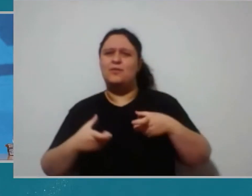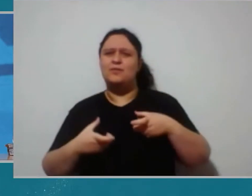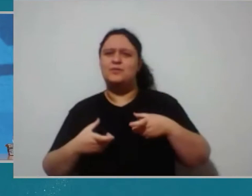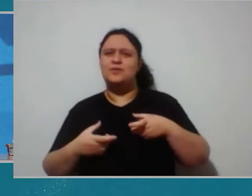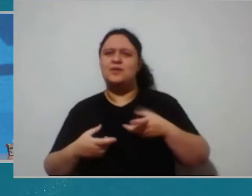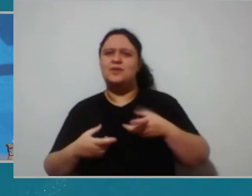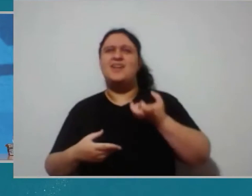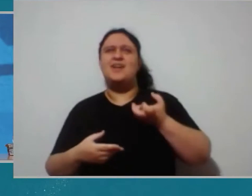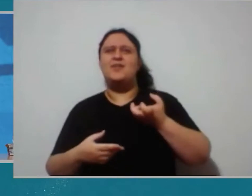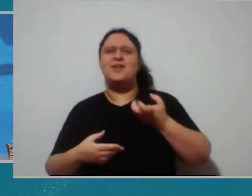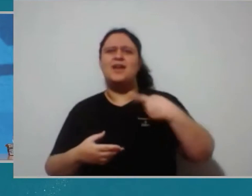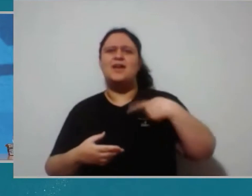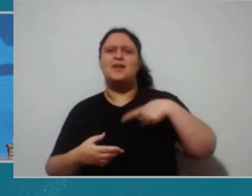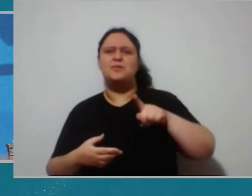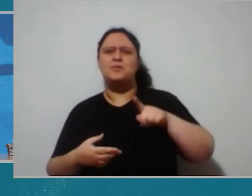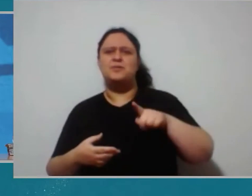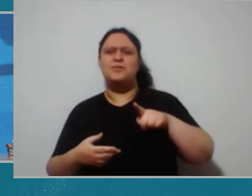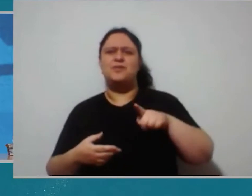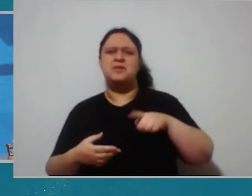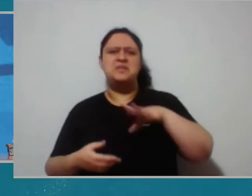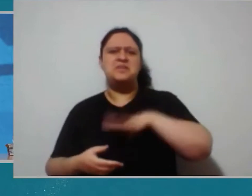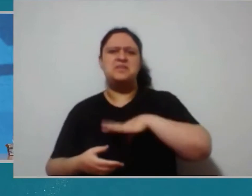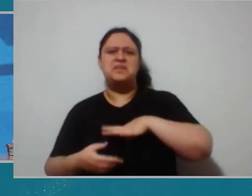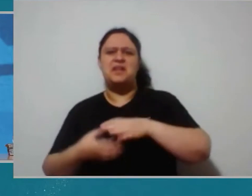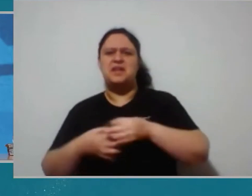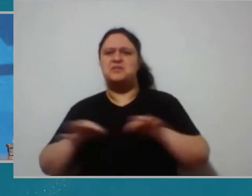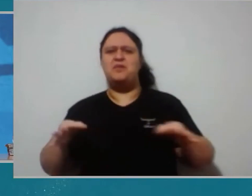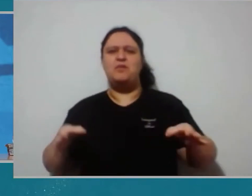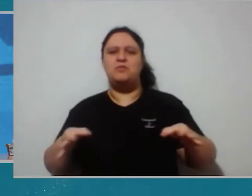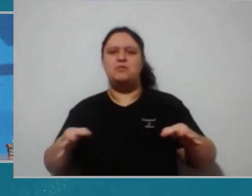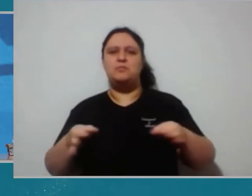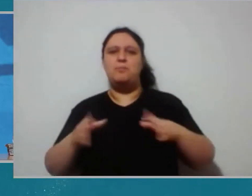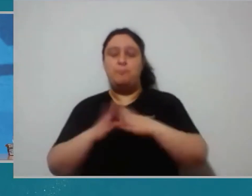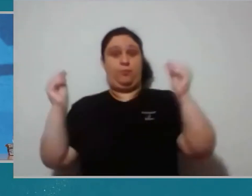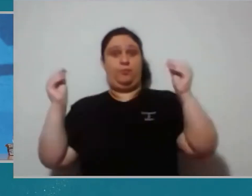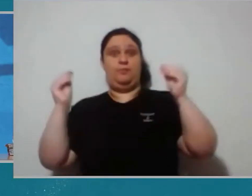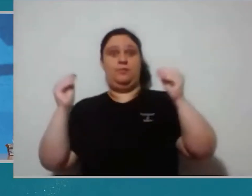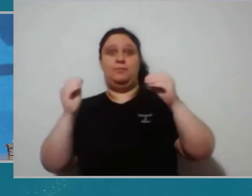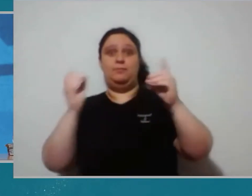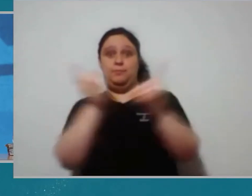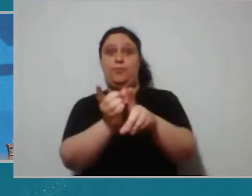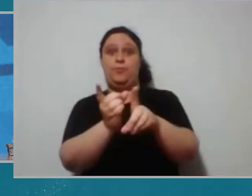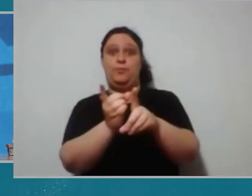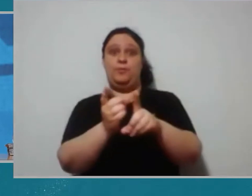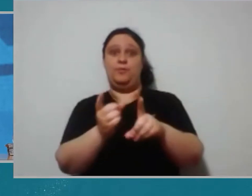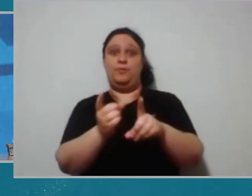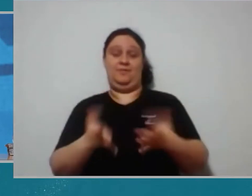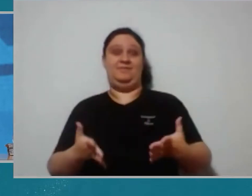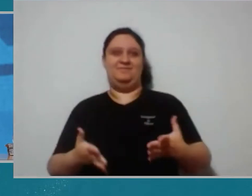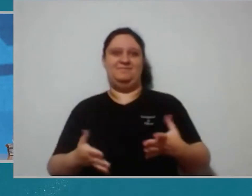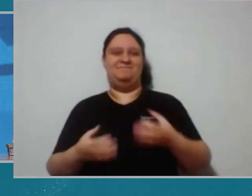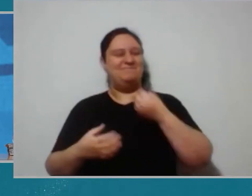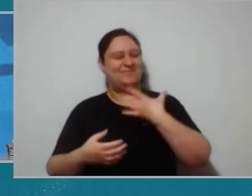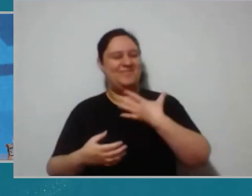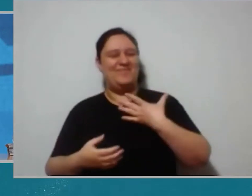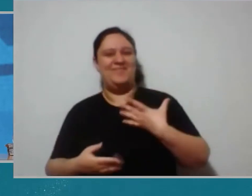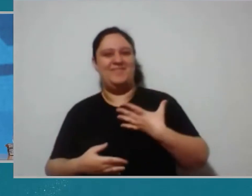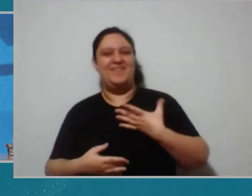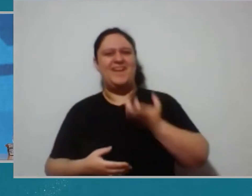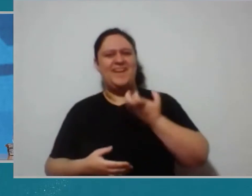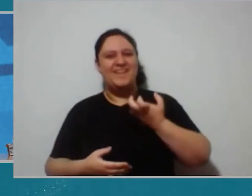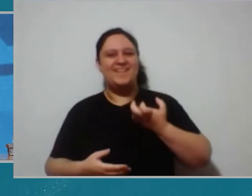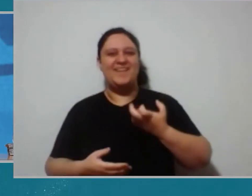das Cruzes, porque lá está o Expo Livro. Pum, já está lá. Que beleza, hein? Aleluia. E eu quero esse corpo. Oh, Senhor